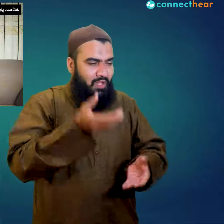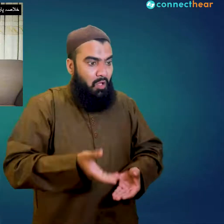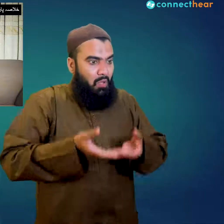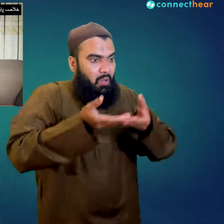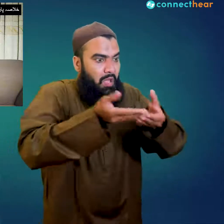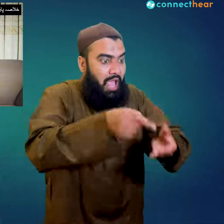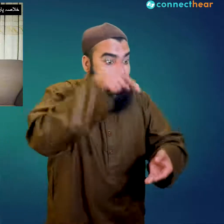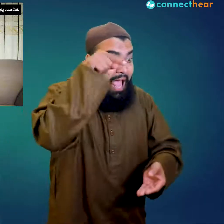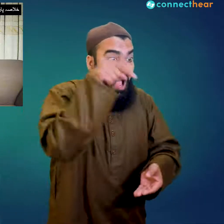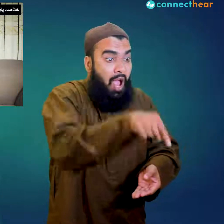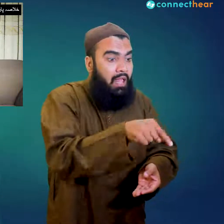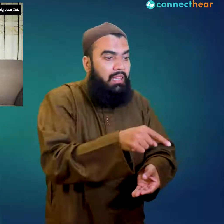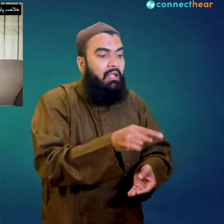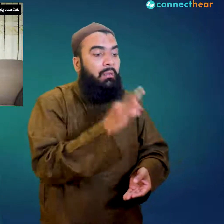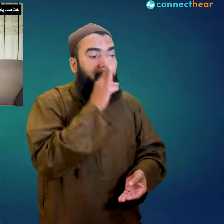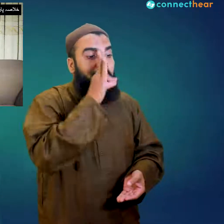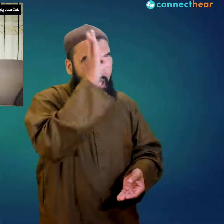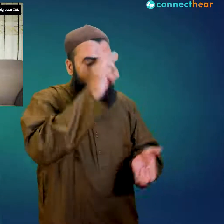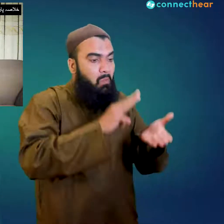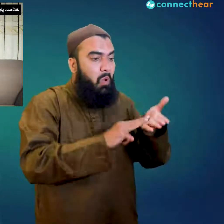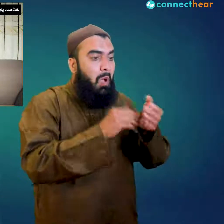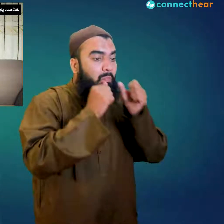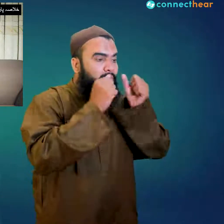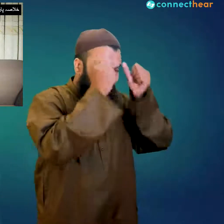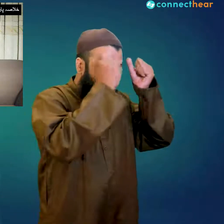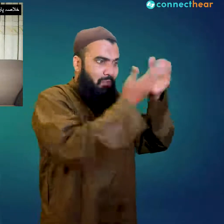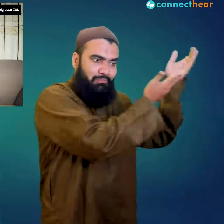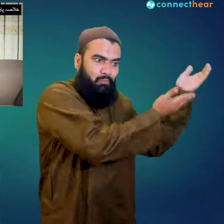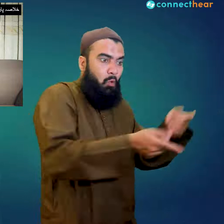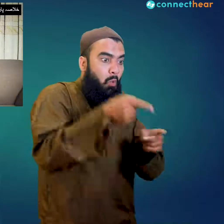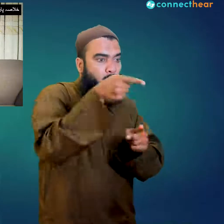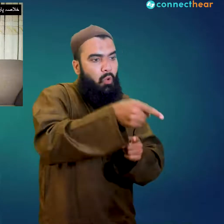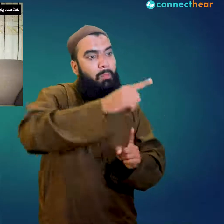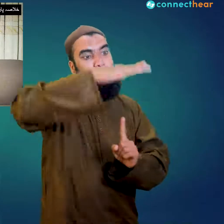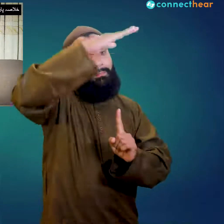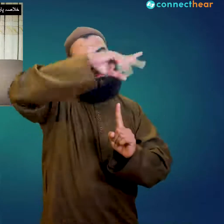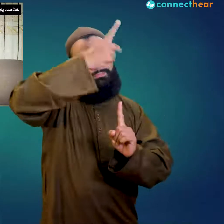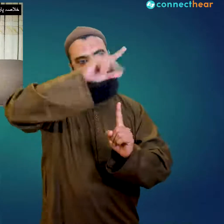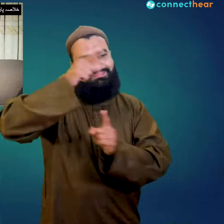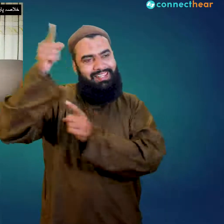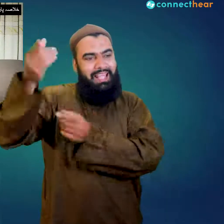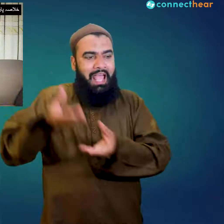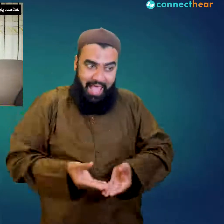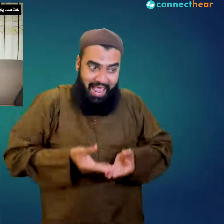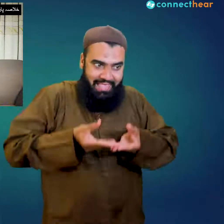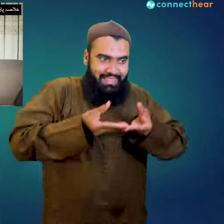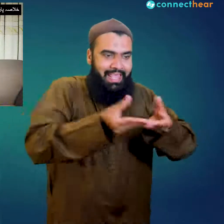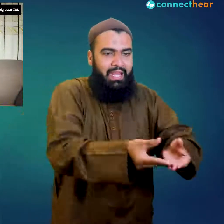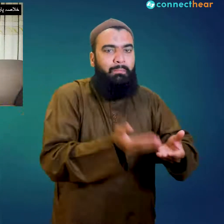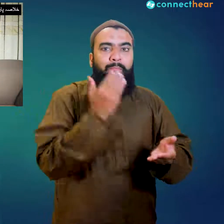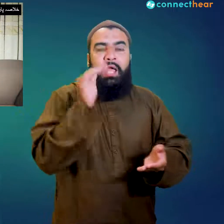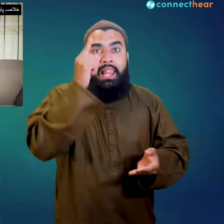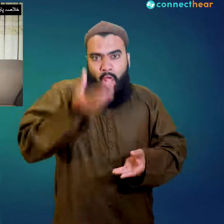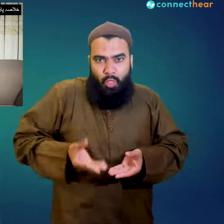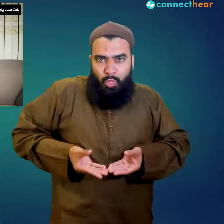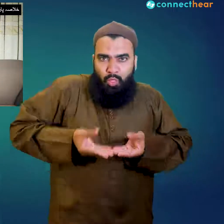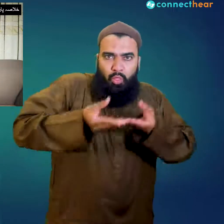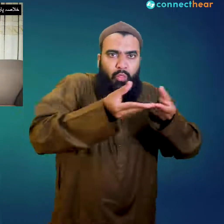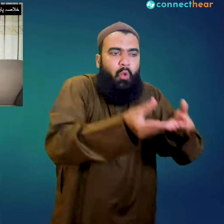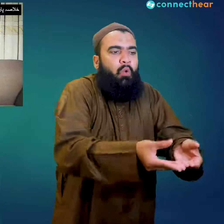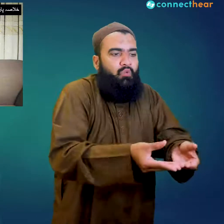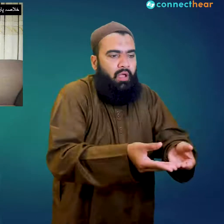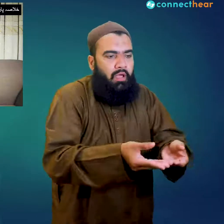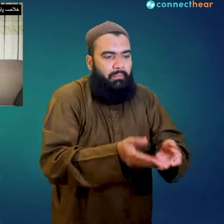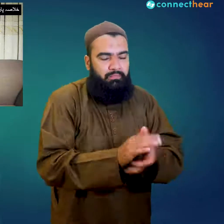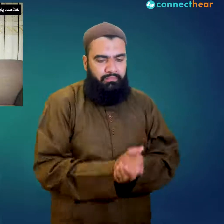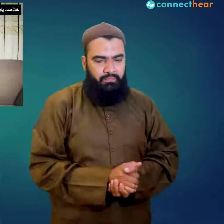کی آیات ان کے سامنے تلاوت کرتا ہے اور انہیں کتاب اور حکمت کی تعلیم دیتا ہے اور ان کا تزکیہ قلب